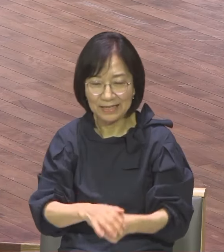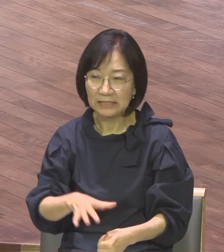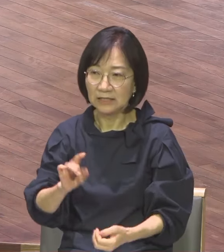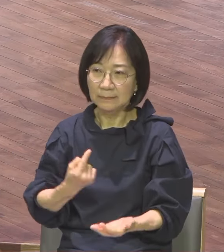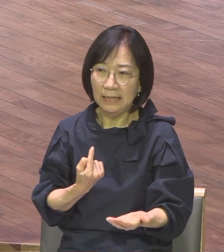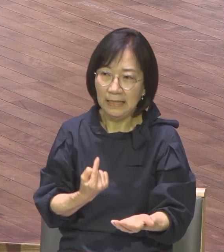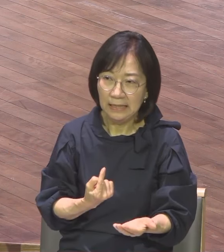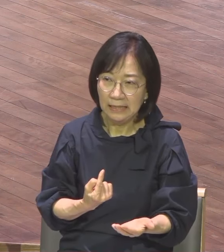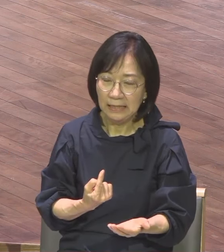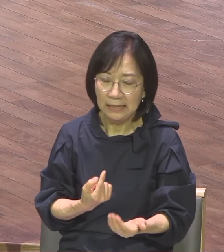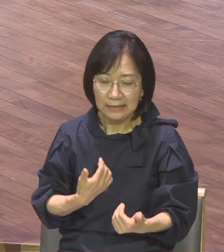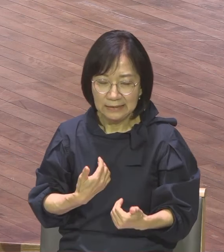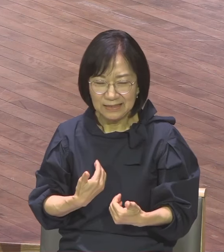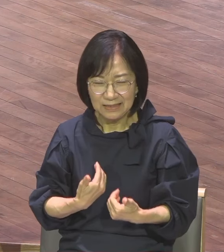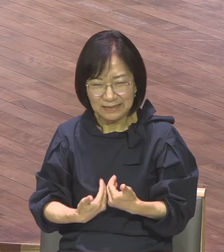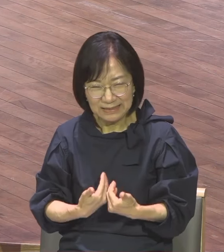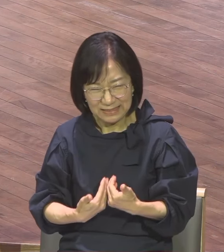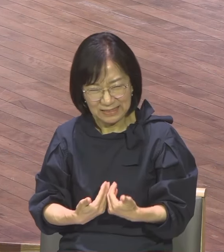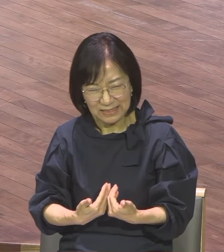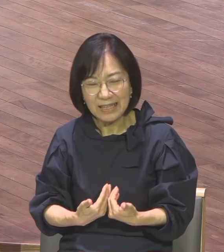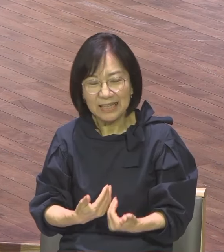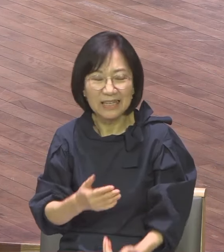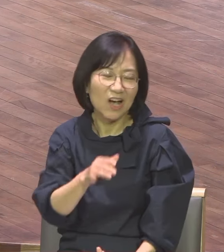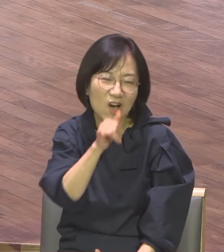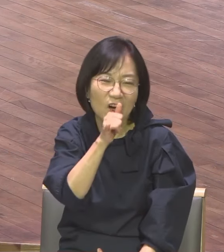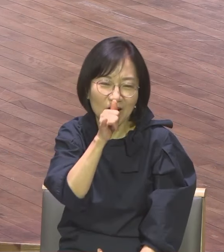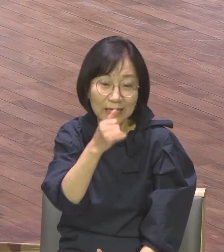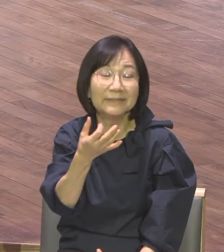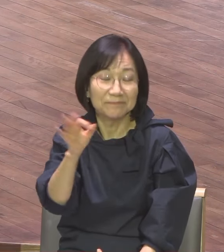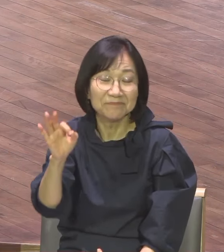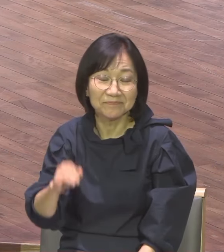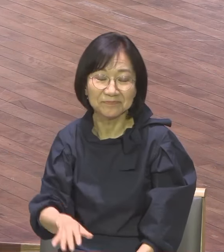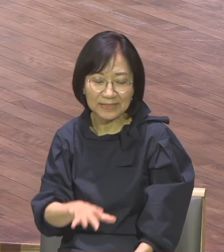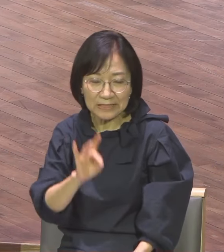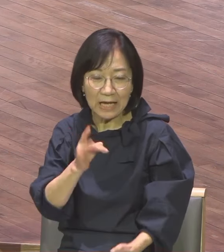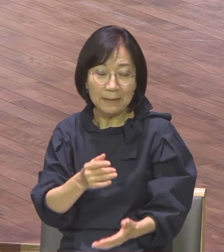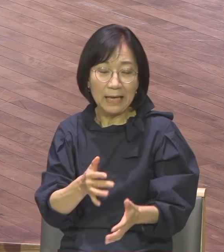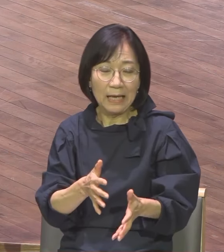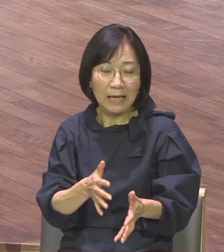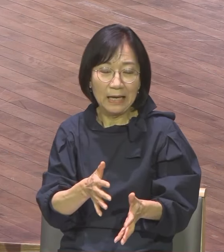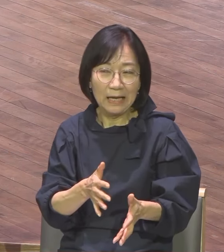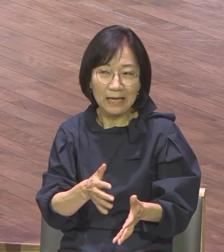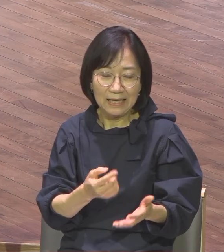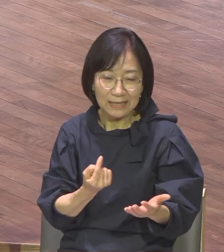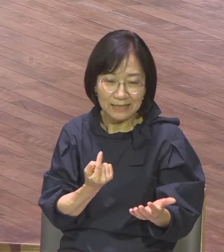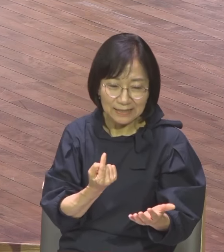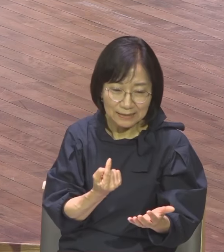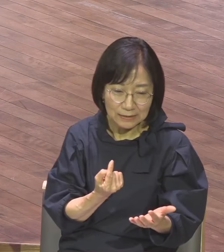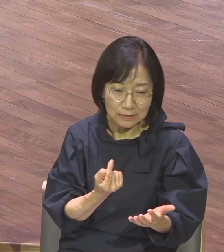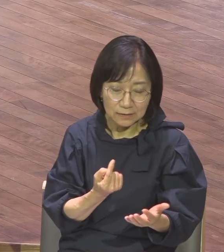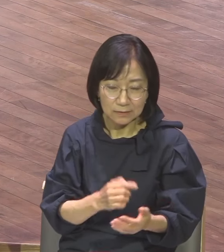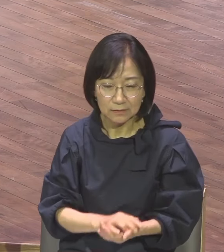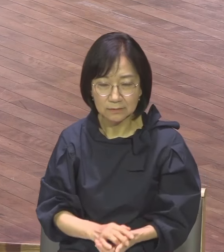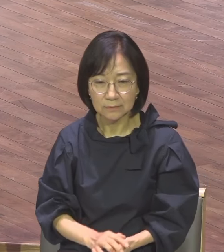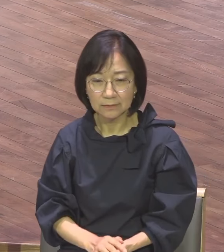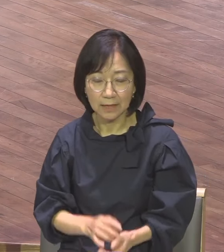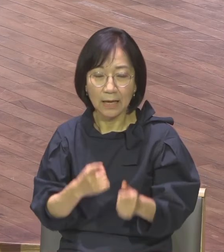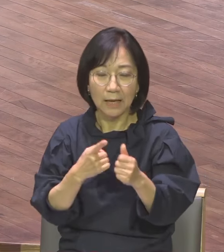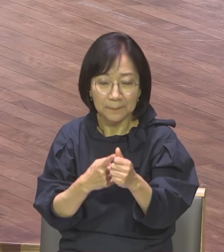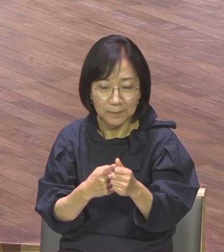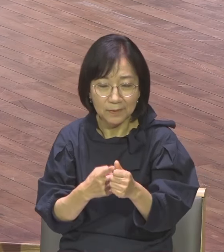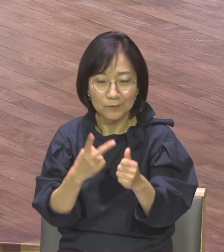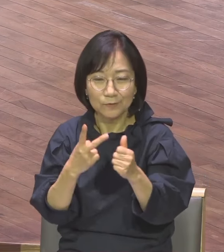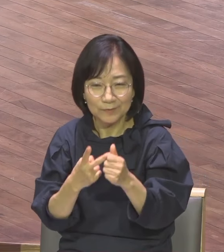어색하지요. 처음에는 어색합니다. 처음에는 어색한데 뭐 좀 지속을 좀